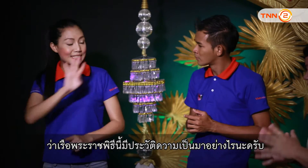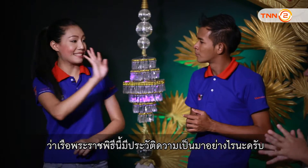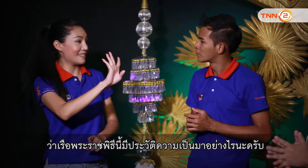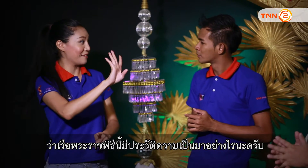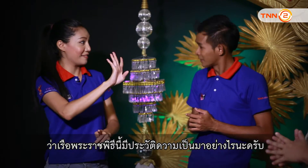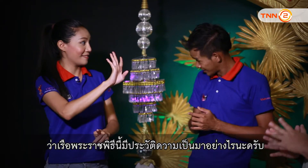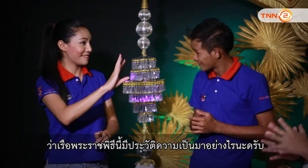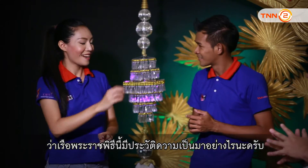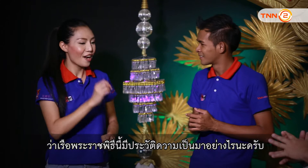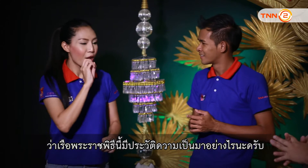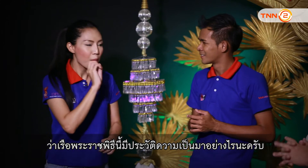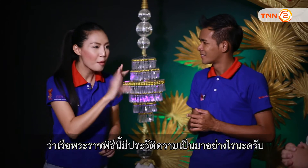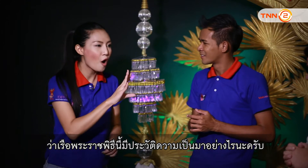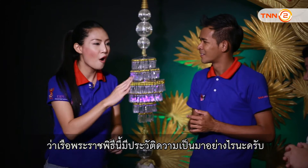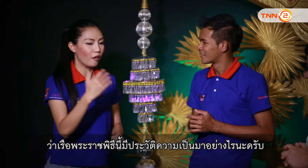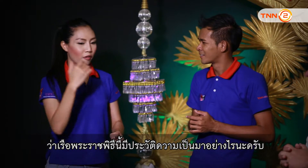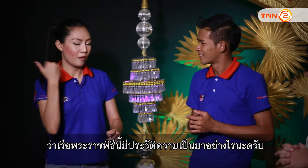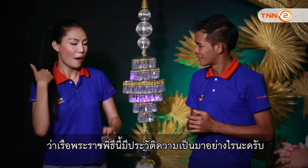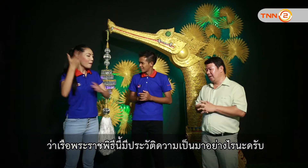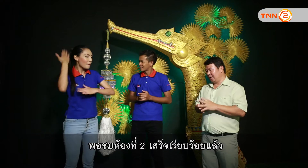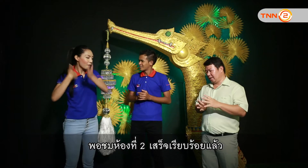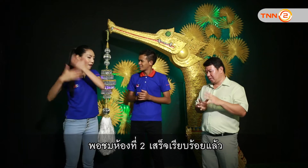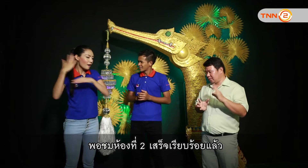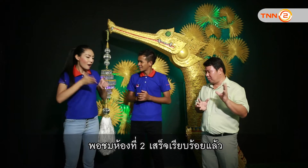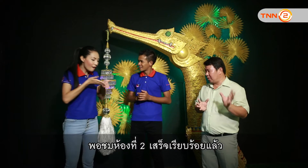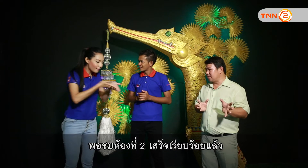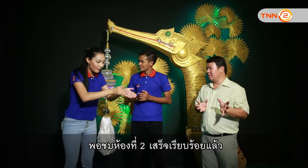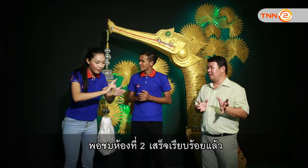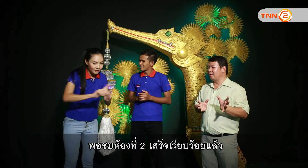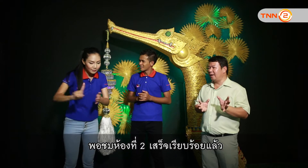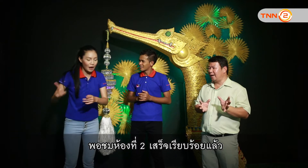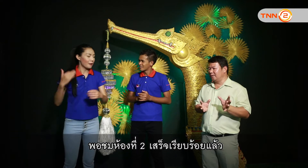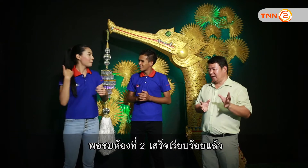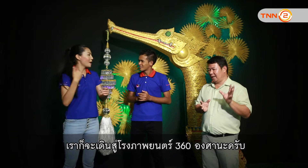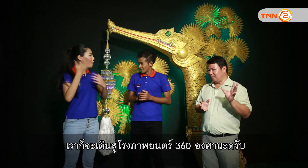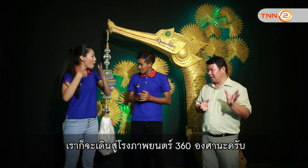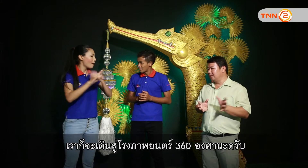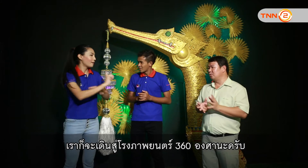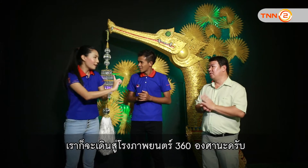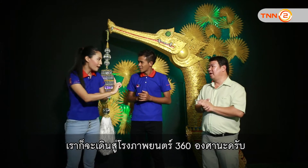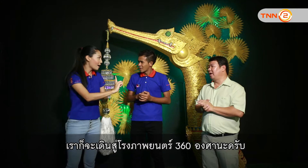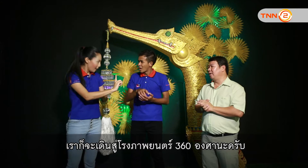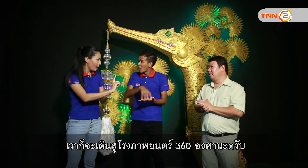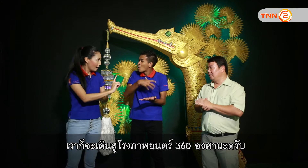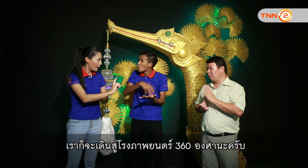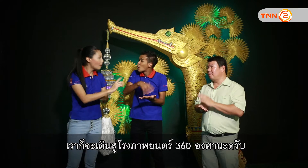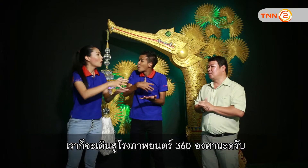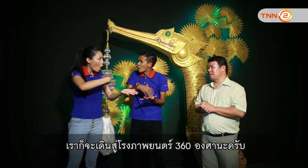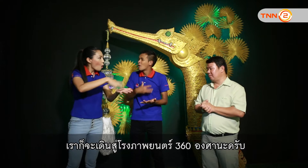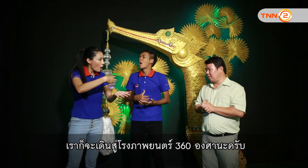ราชพิธีเนี่ยมีประวัติความเป็นมาอย่างไรนะครับพอชมห้องที่2เสร็จเรียบร้อยแล้วเราก็จะเดินสู่โรงภาพยนตร์360